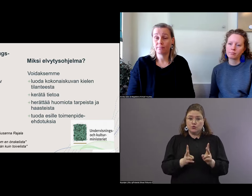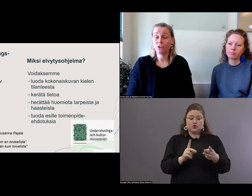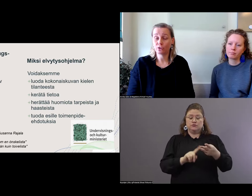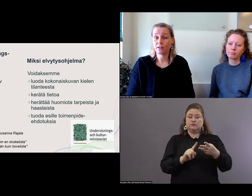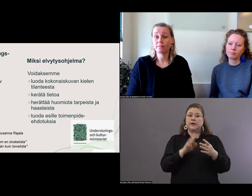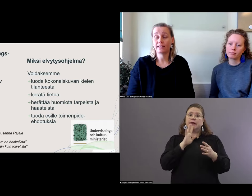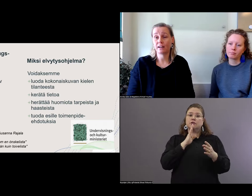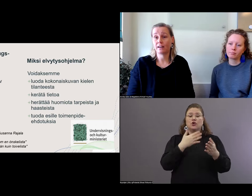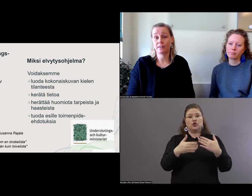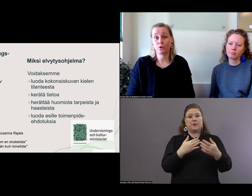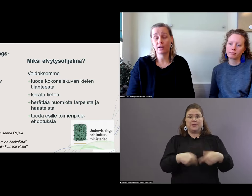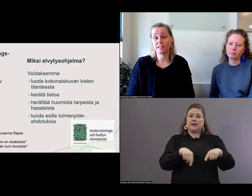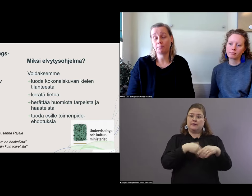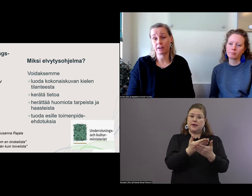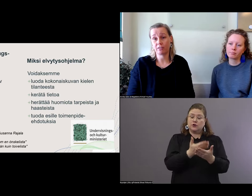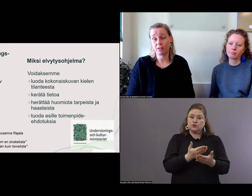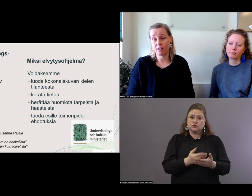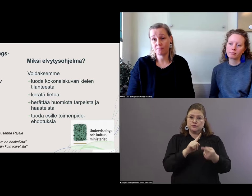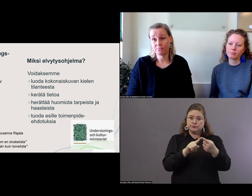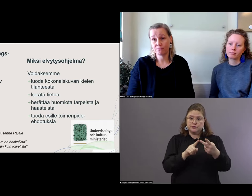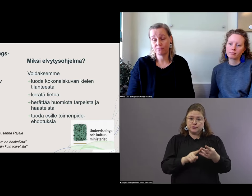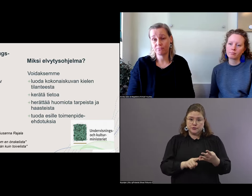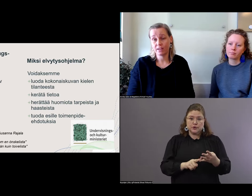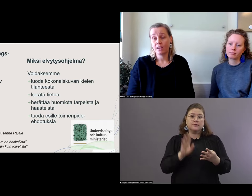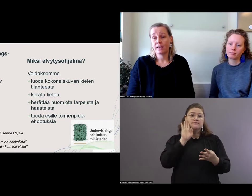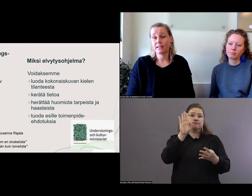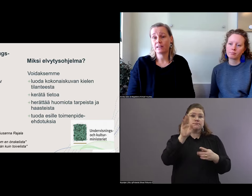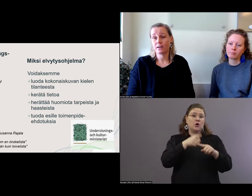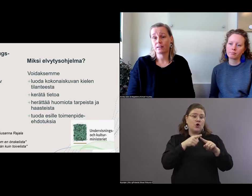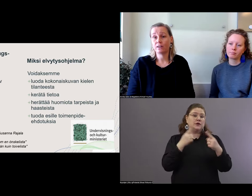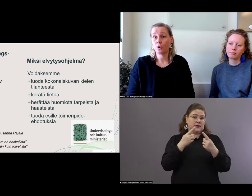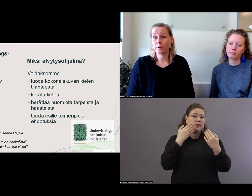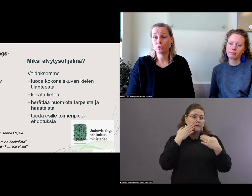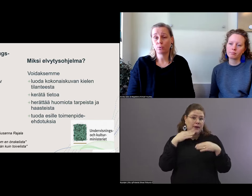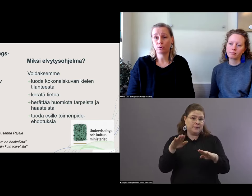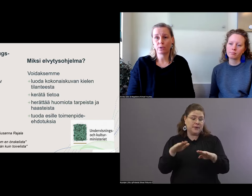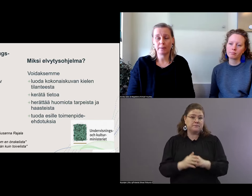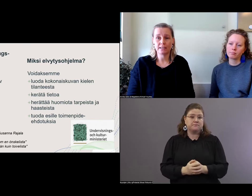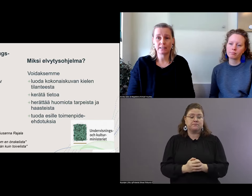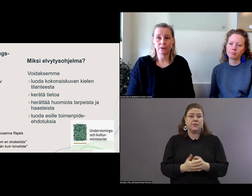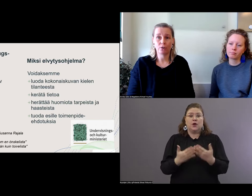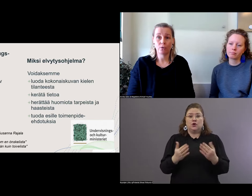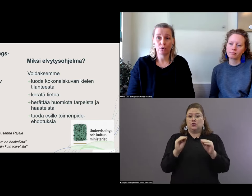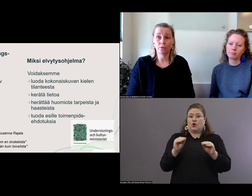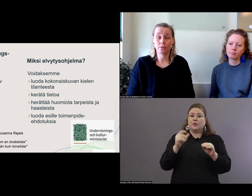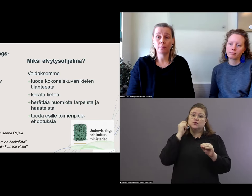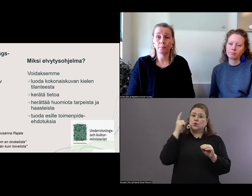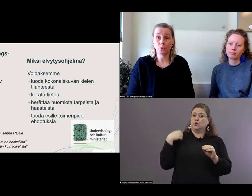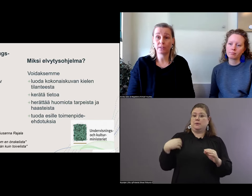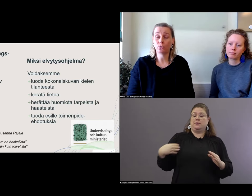toimenpideehdotuksia, jotta tilannetta voitaisiin parantaa. Ja tätä varten opetus- ja kulttuuriministeriö